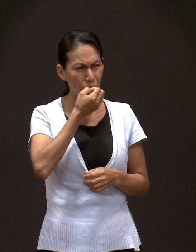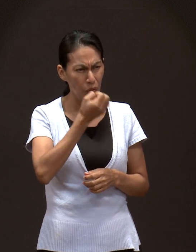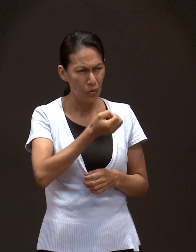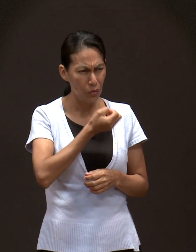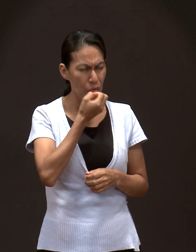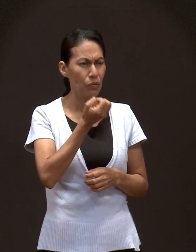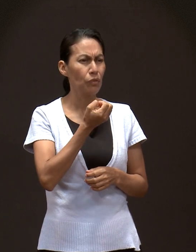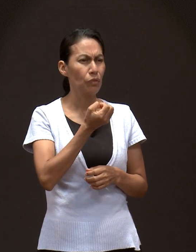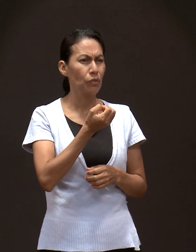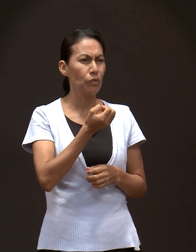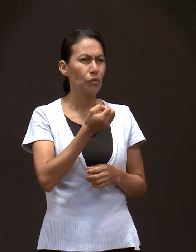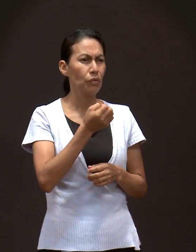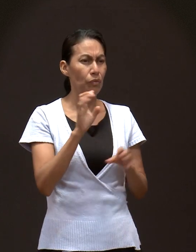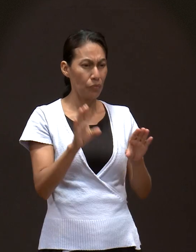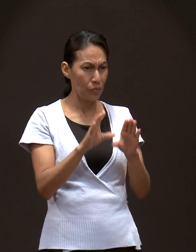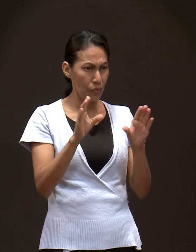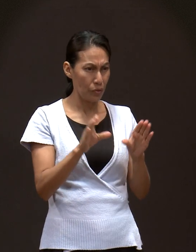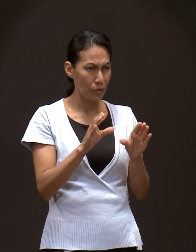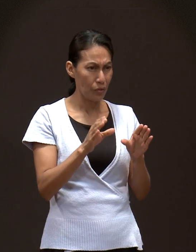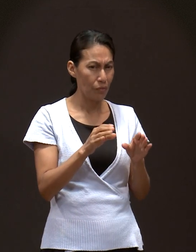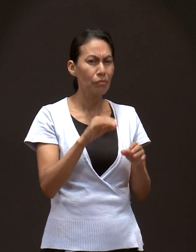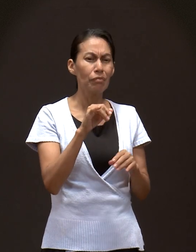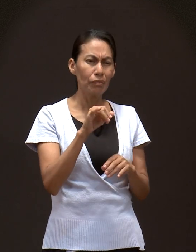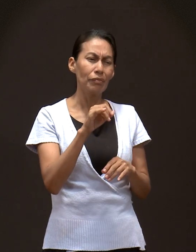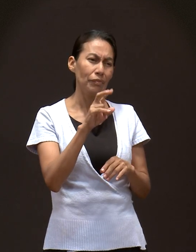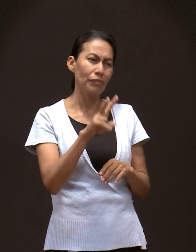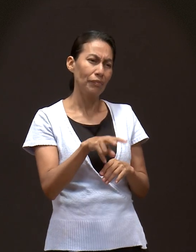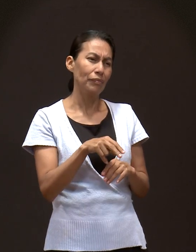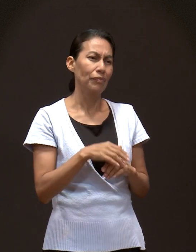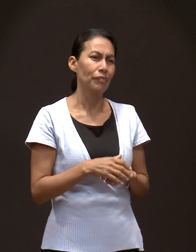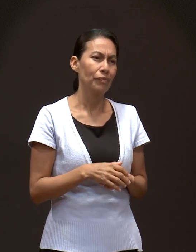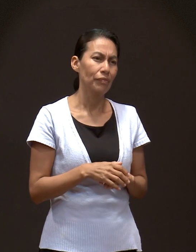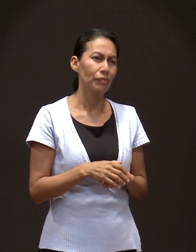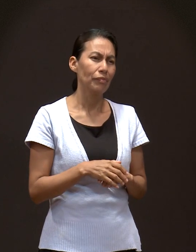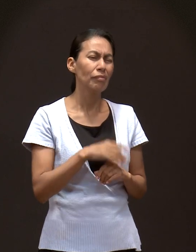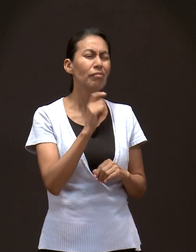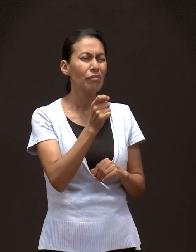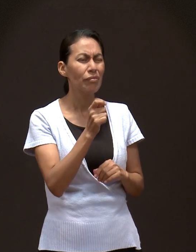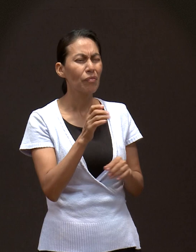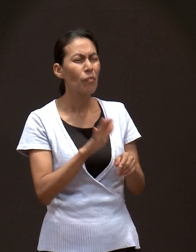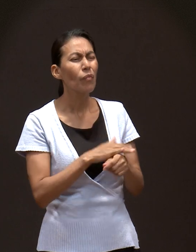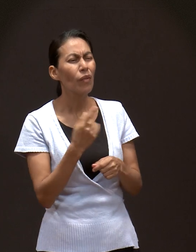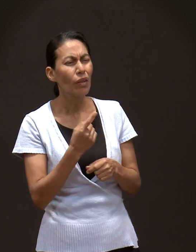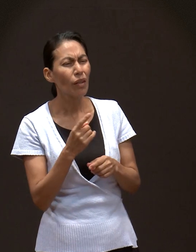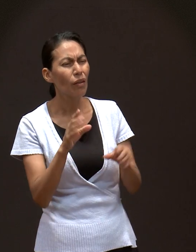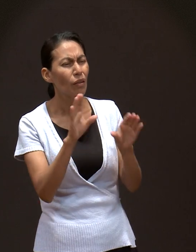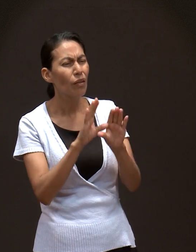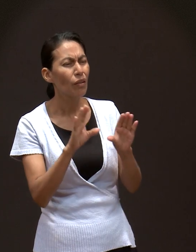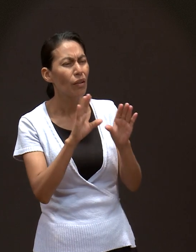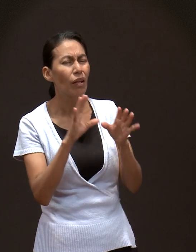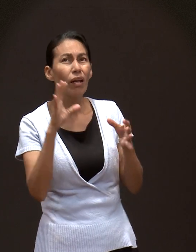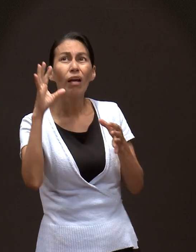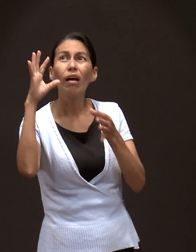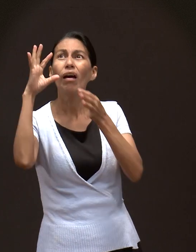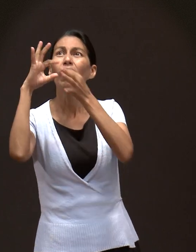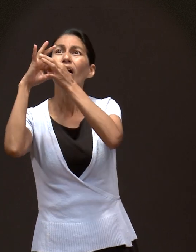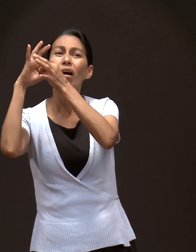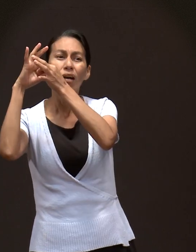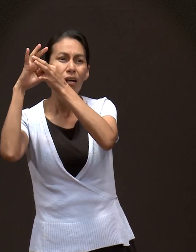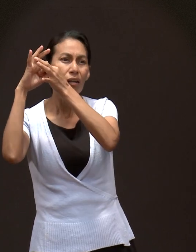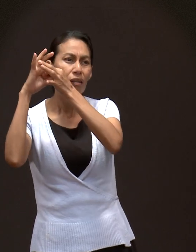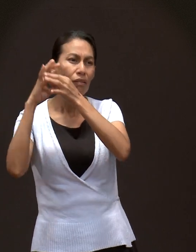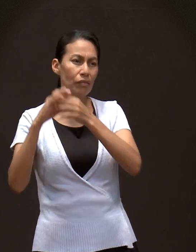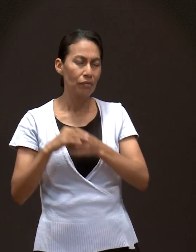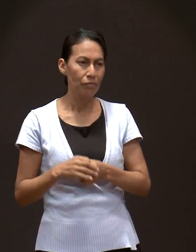y oración va relacionado con el colportaje. Así es. ¿Por qué el colportaje te lleva a Cristo,